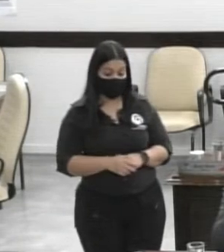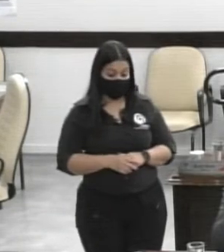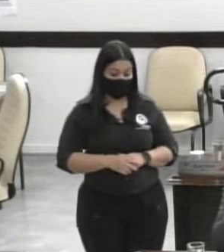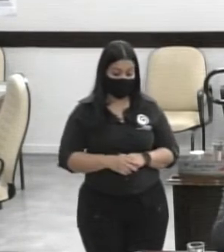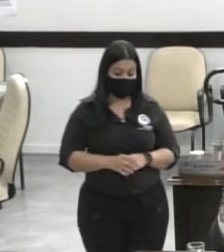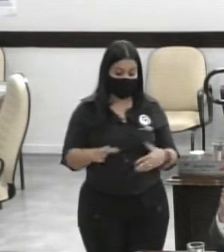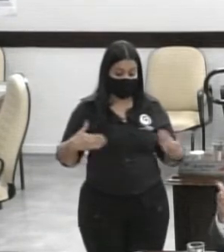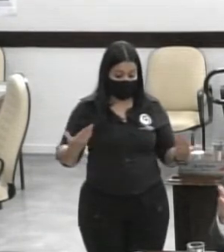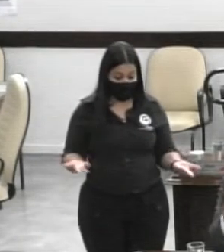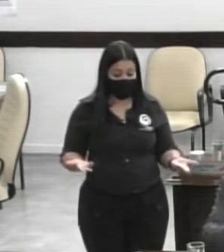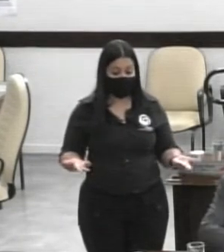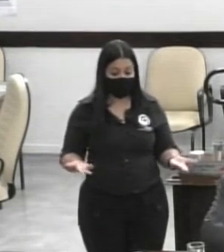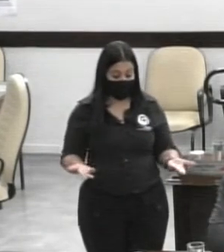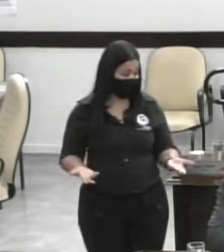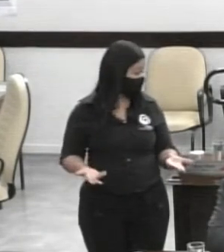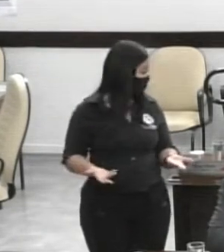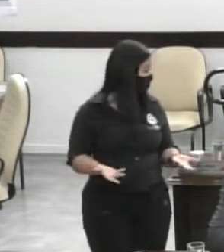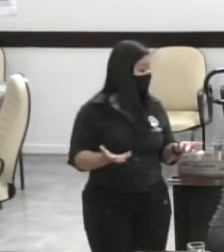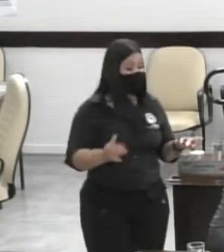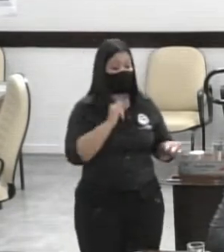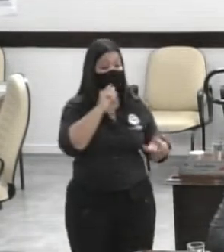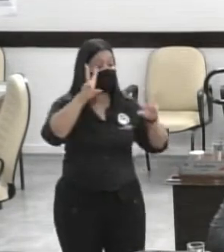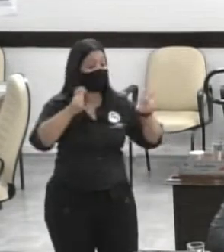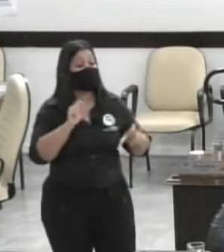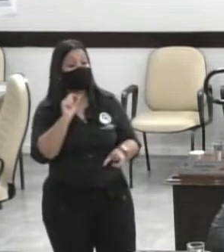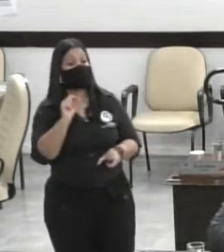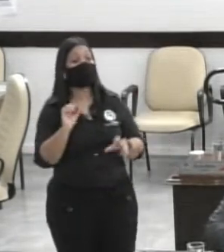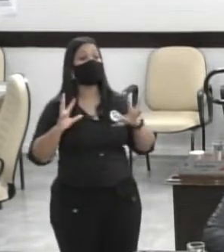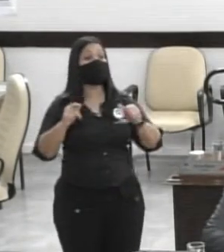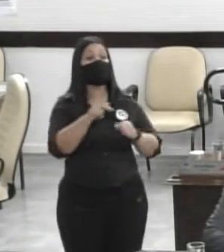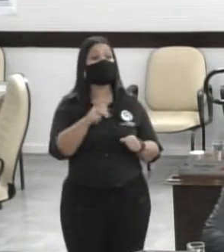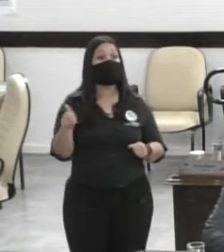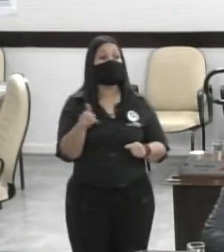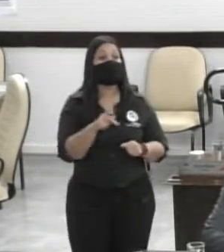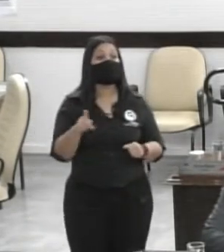eu abordaria a questão dos professores,